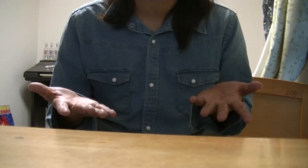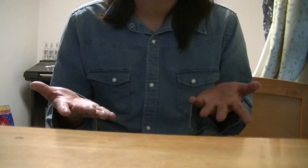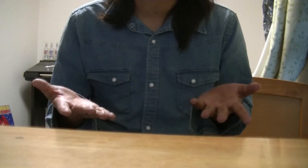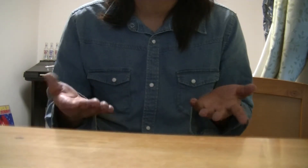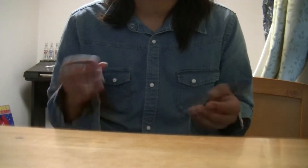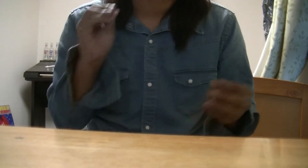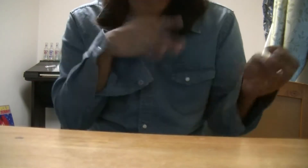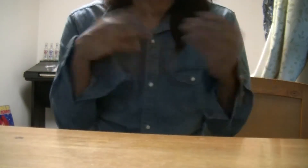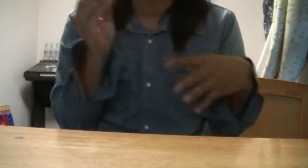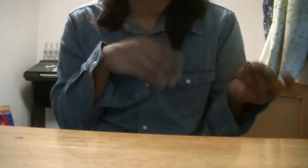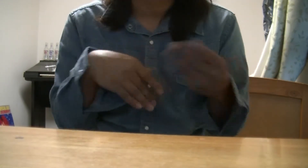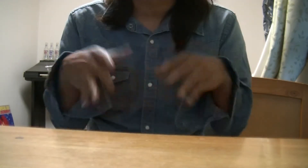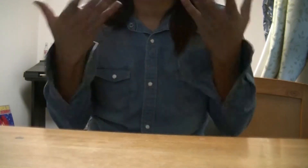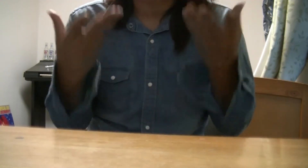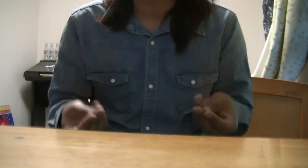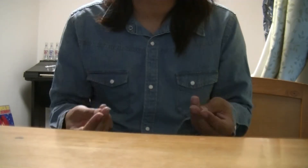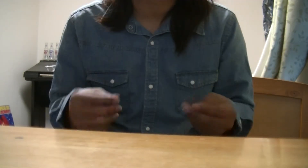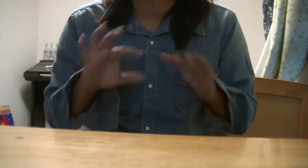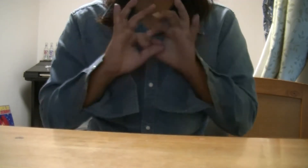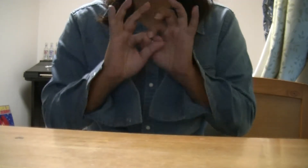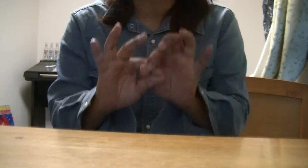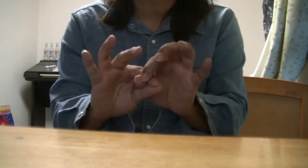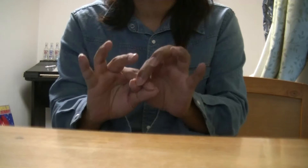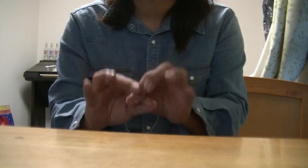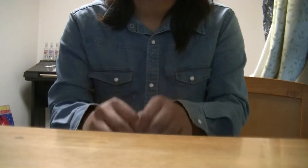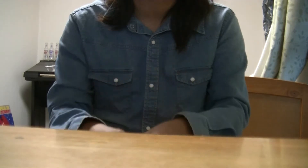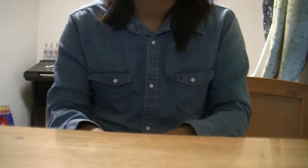の学校を卒業しても続けたくなるかどうかはここで決まります。